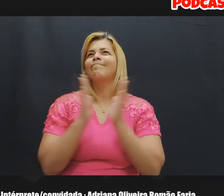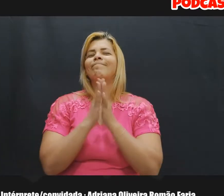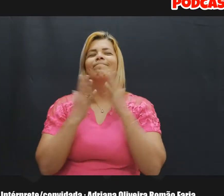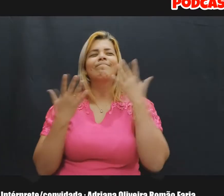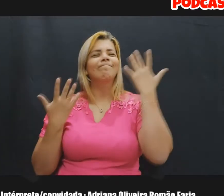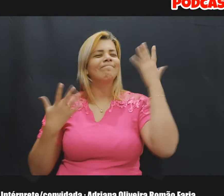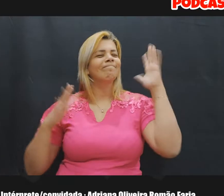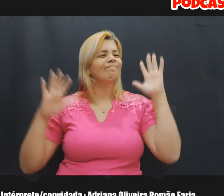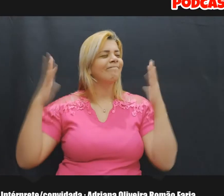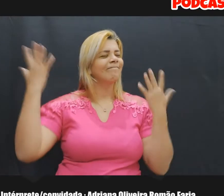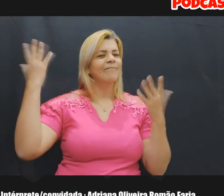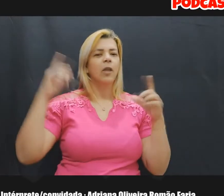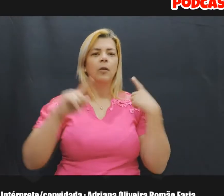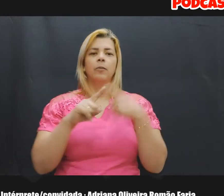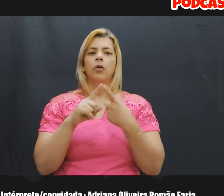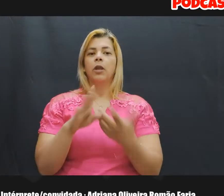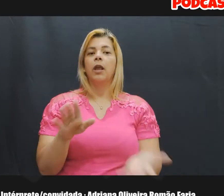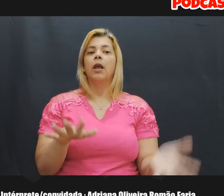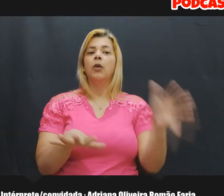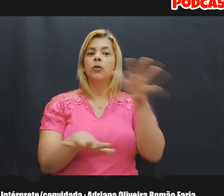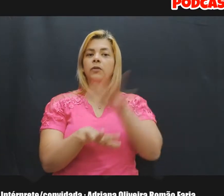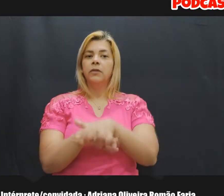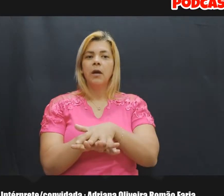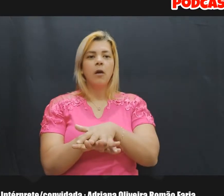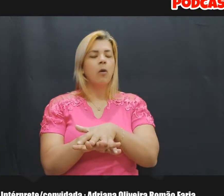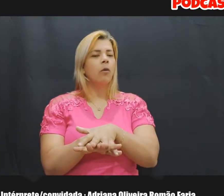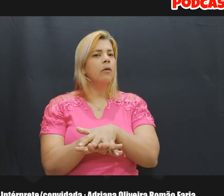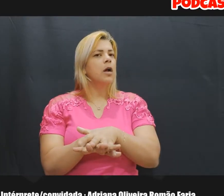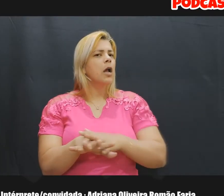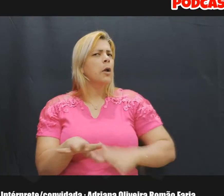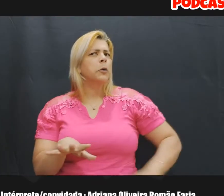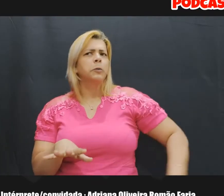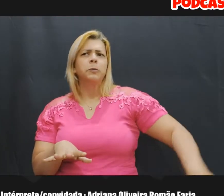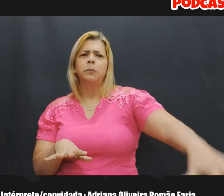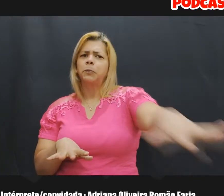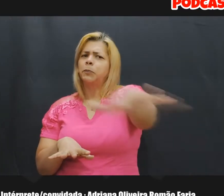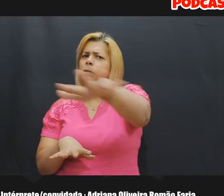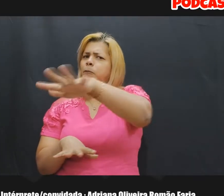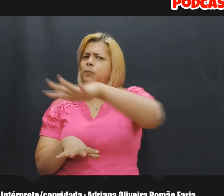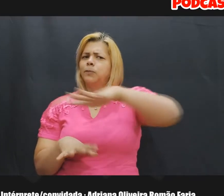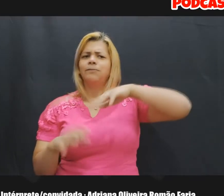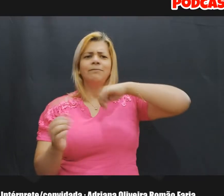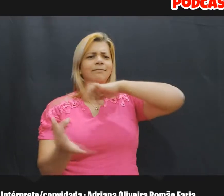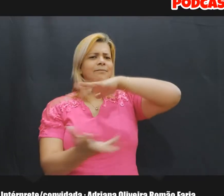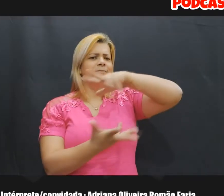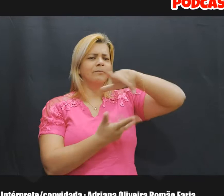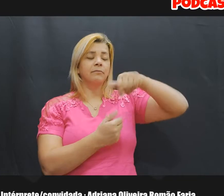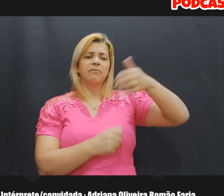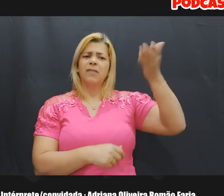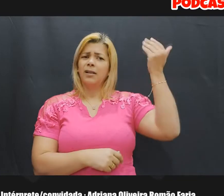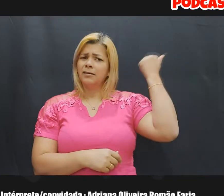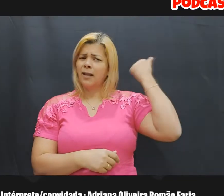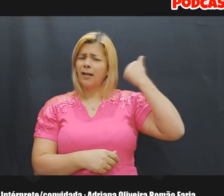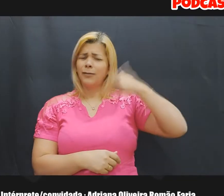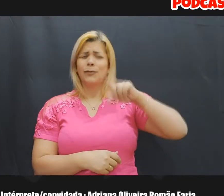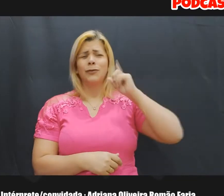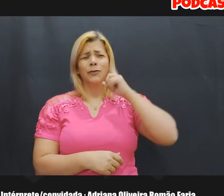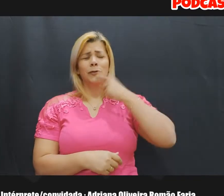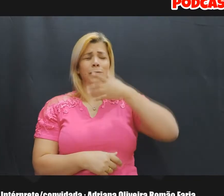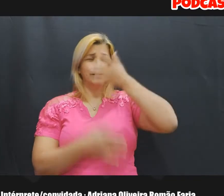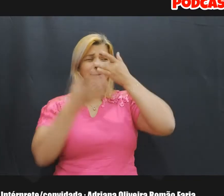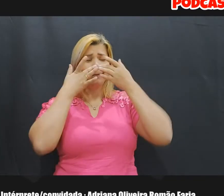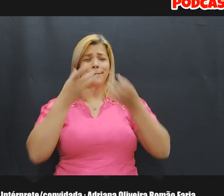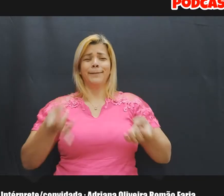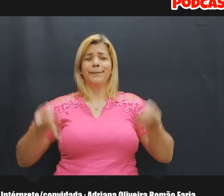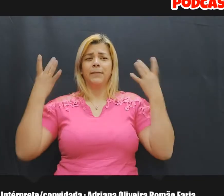que a inclusão agora é total. Como eu te falei antes, os surdos eram esquecidos. E hoje não. Hoje